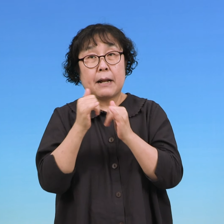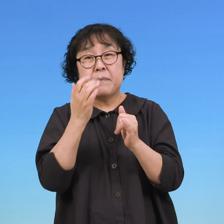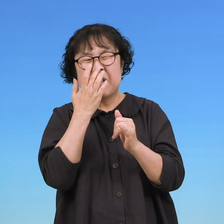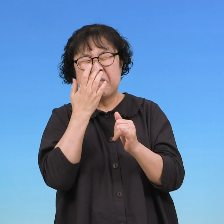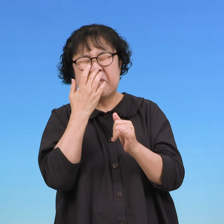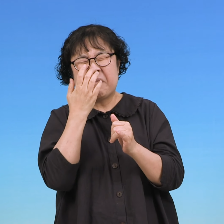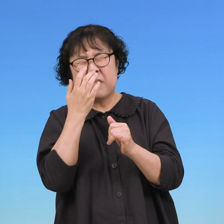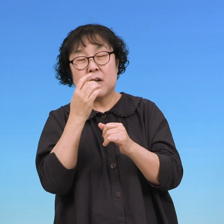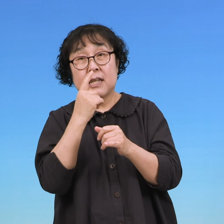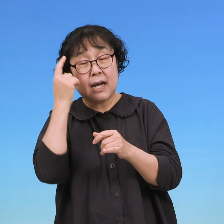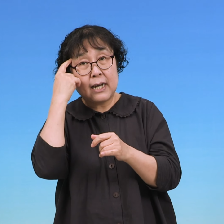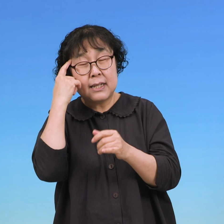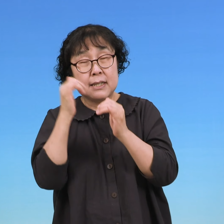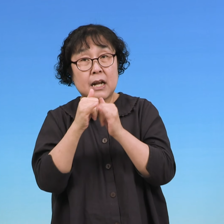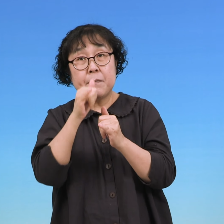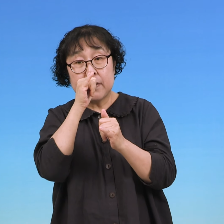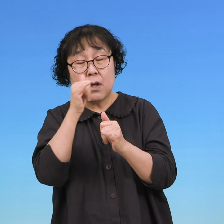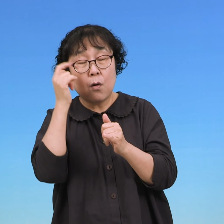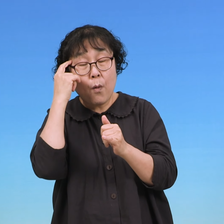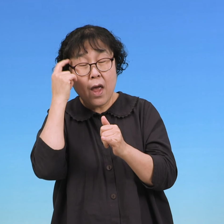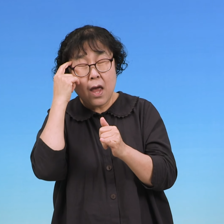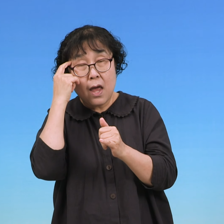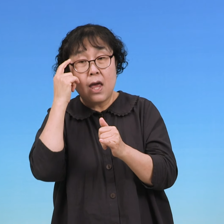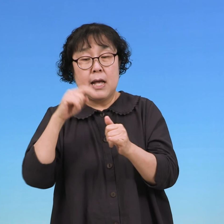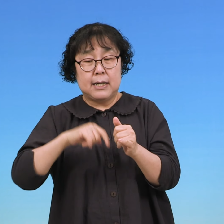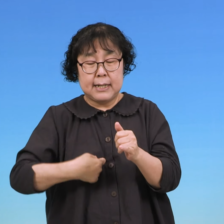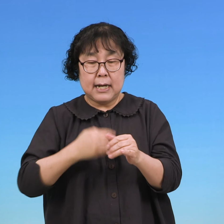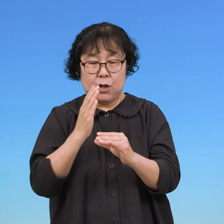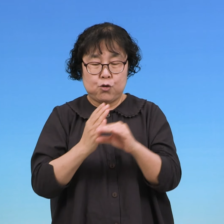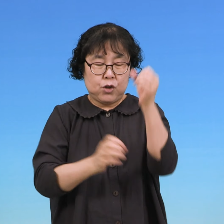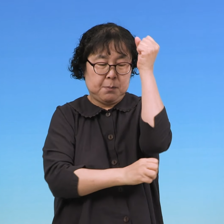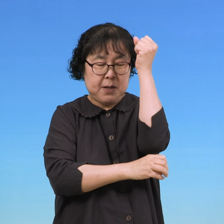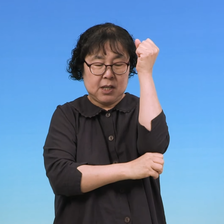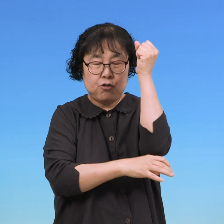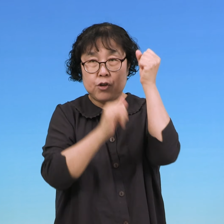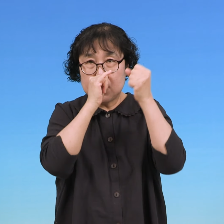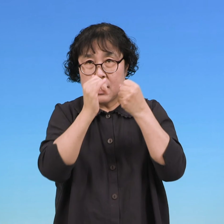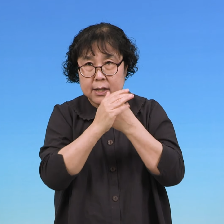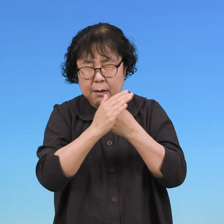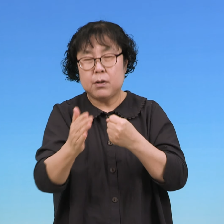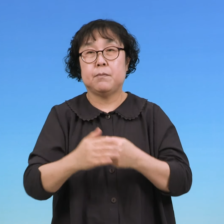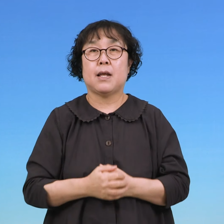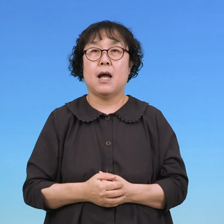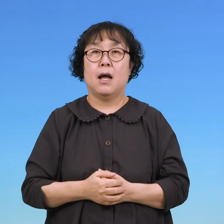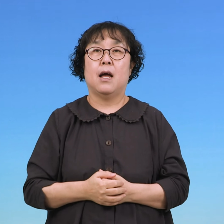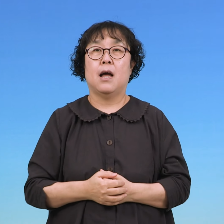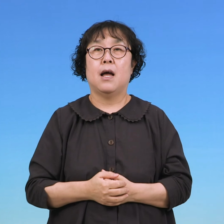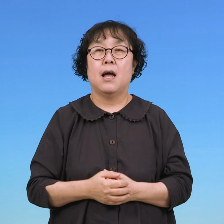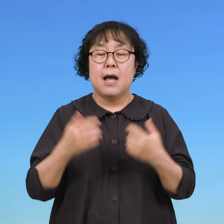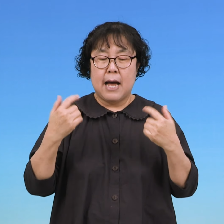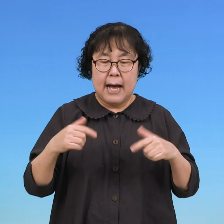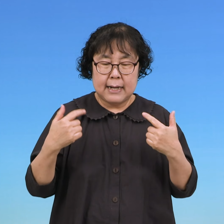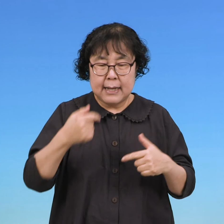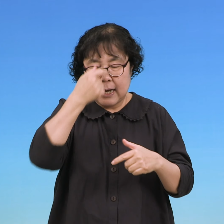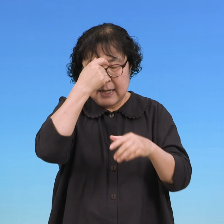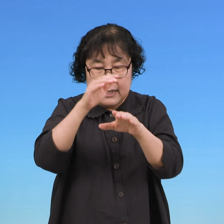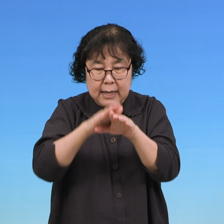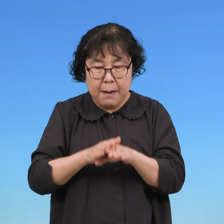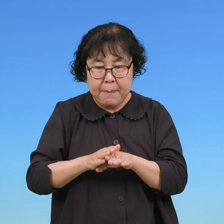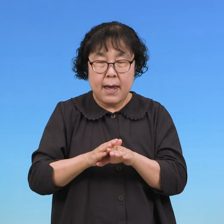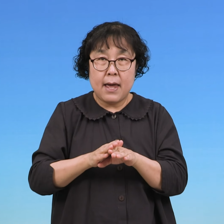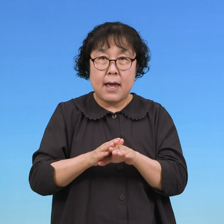절대로 안 바뀝니다. 왜? 이미 다 다림줄이 있어서 그래요. 매 예배 때마다 여러분 내 다림줄이